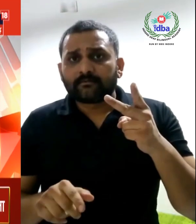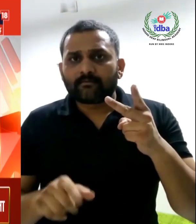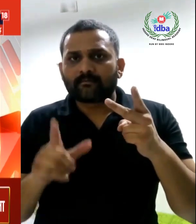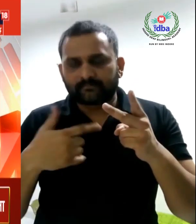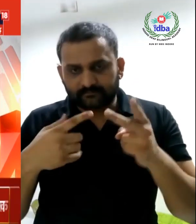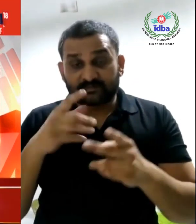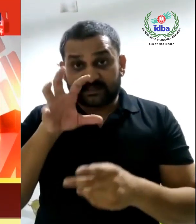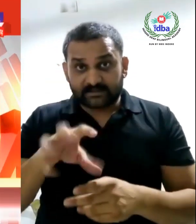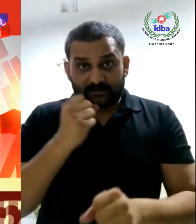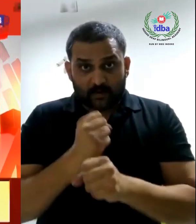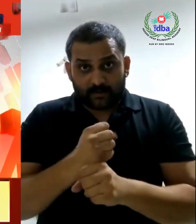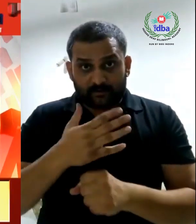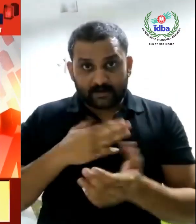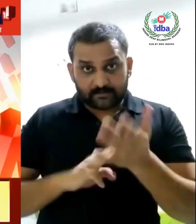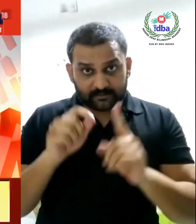राज्य सरकार के द्वारा